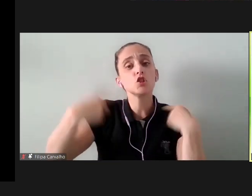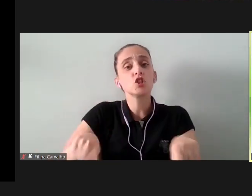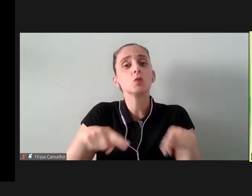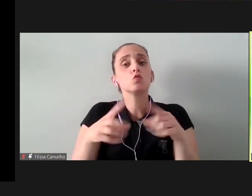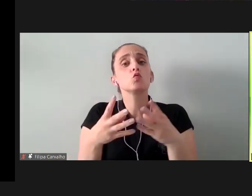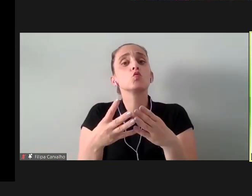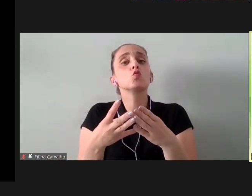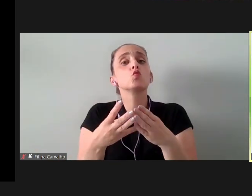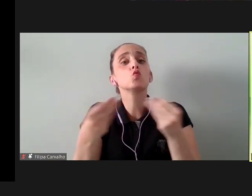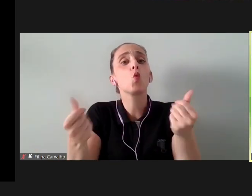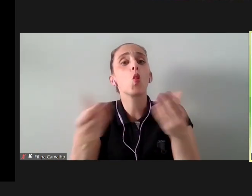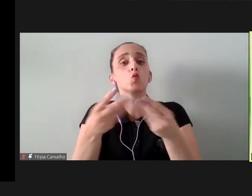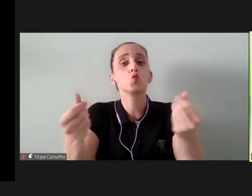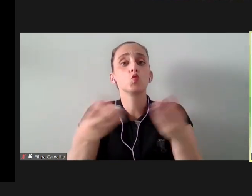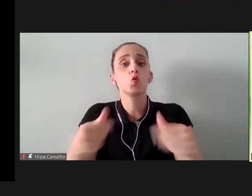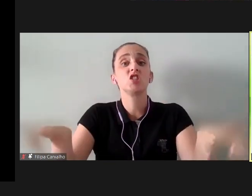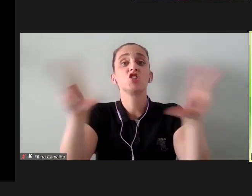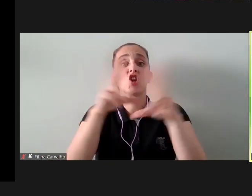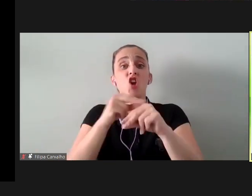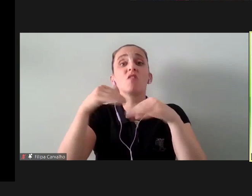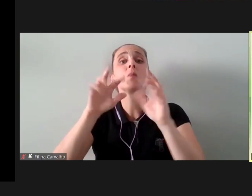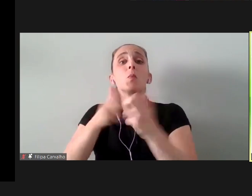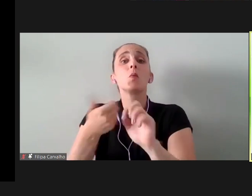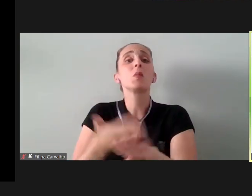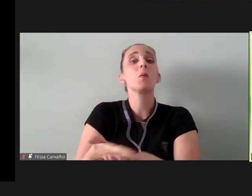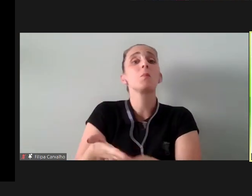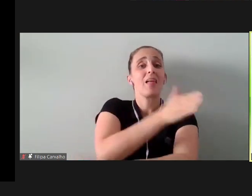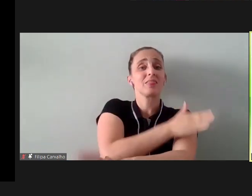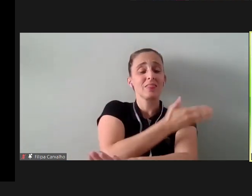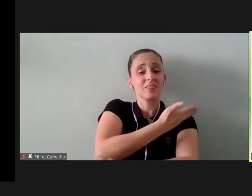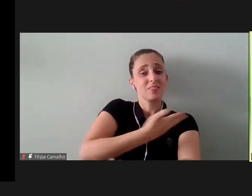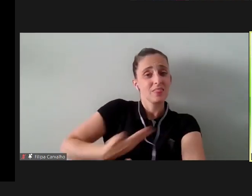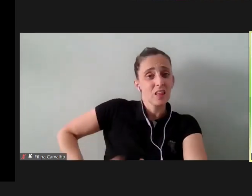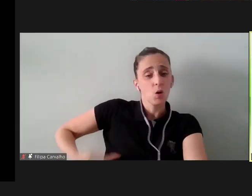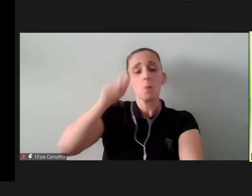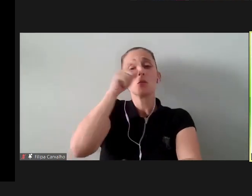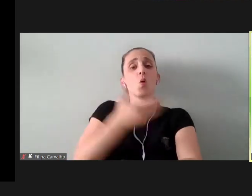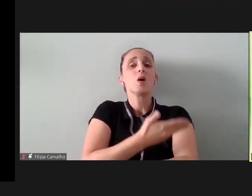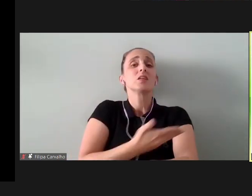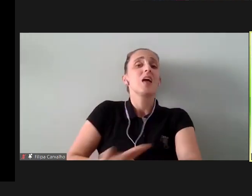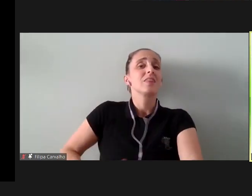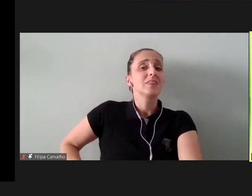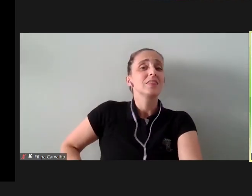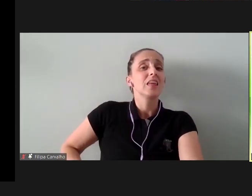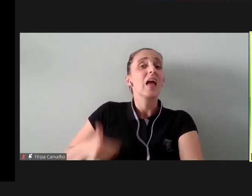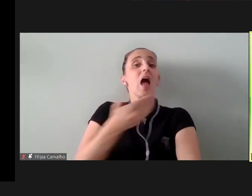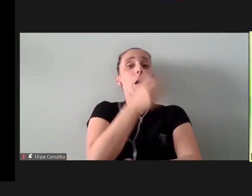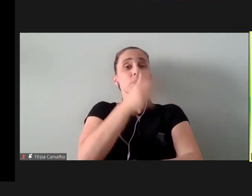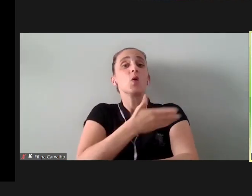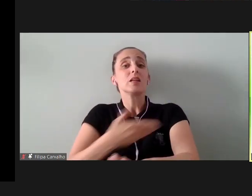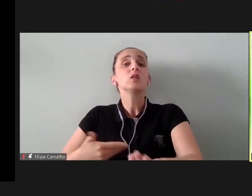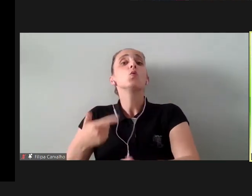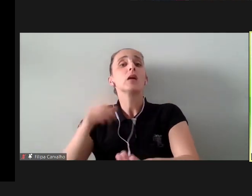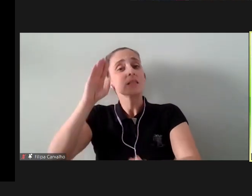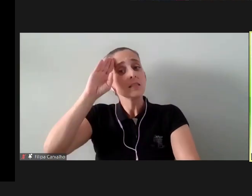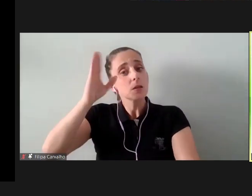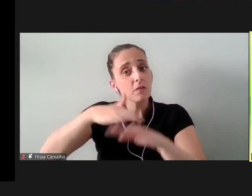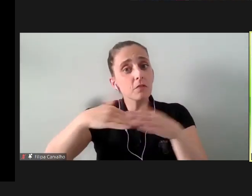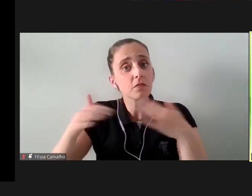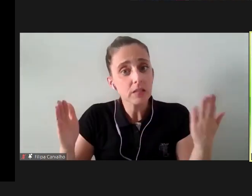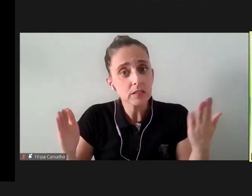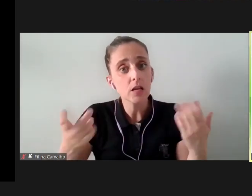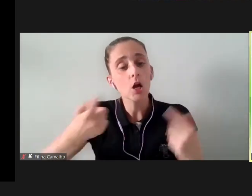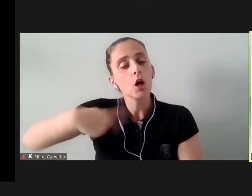soluções novas para problemas antigos com pessoas antigas. Quando falo pessoas antigas, no sentido do saber fazer. Nós precisamos